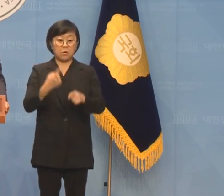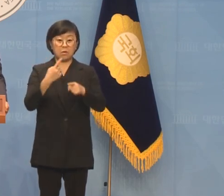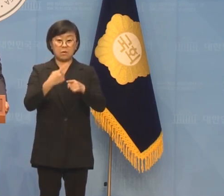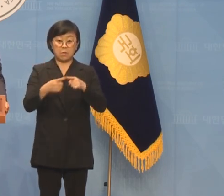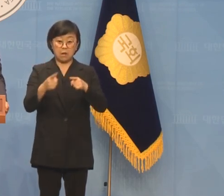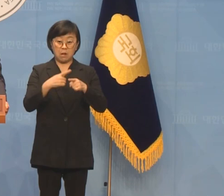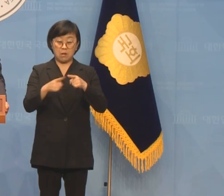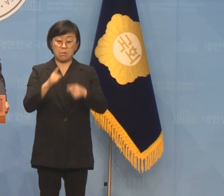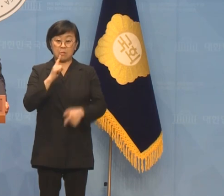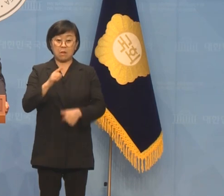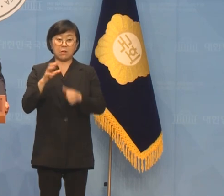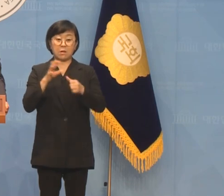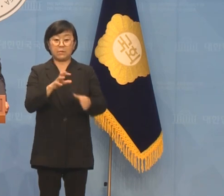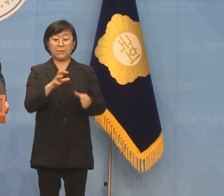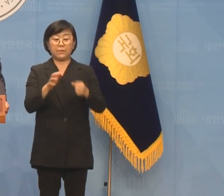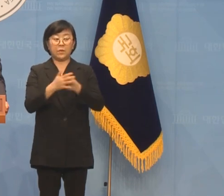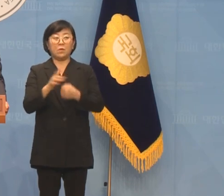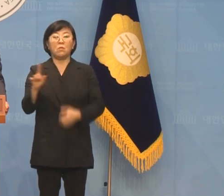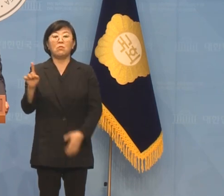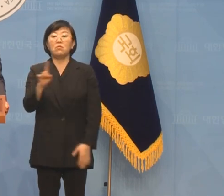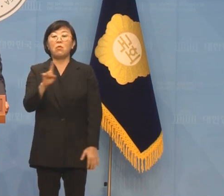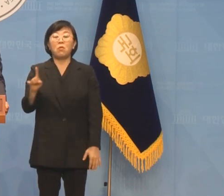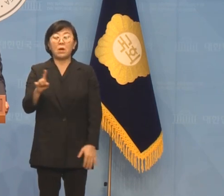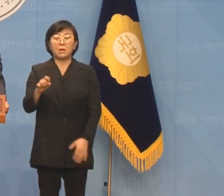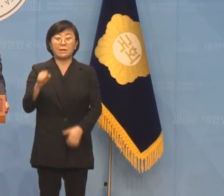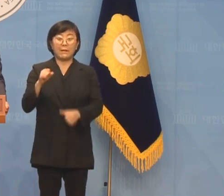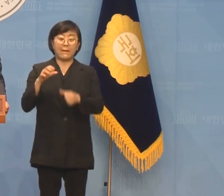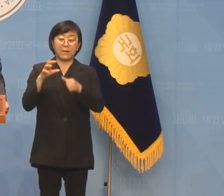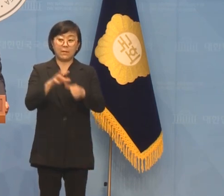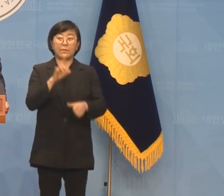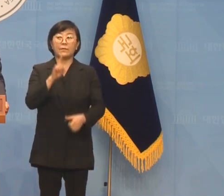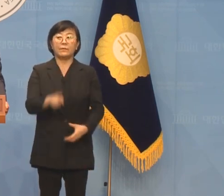우느니 강압이 아니면 도대체 무엇이 강압입니까?